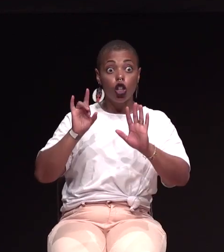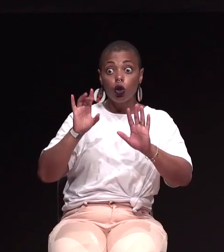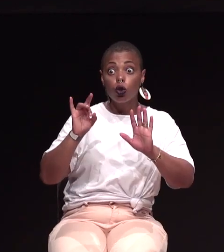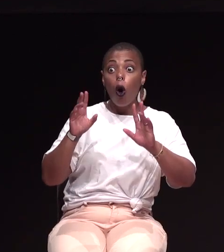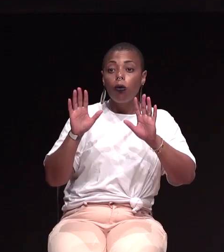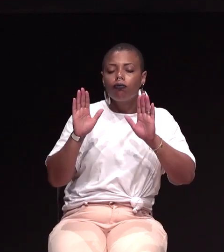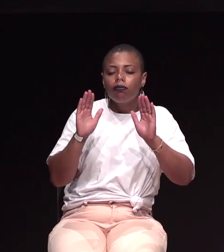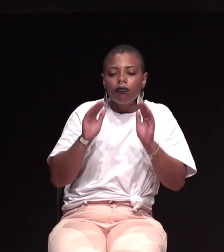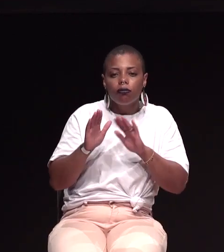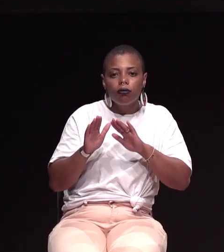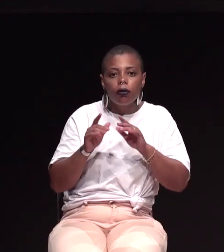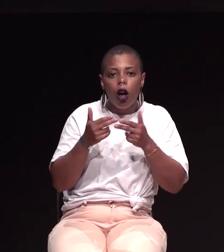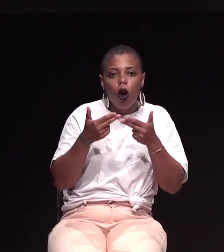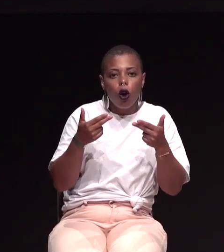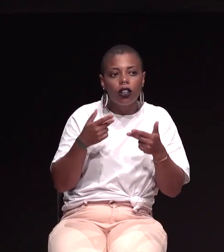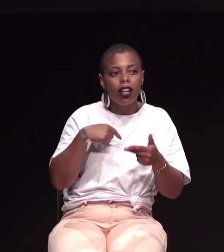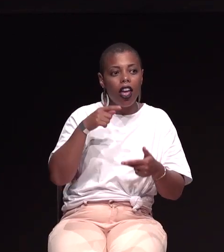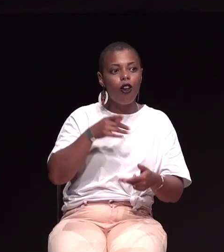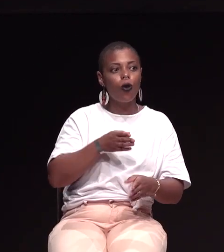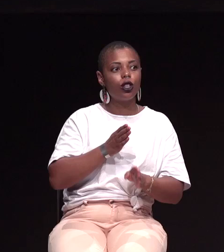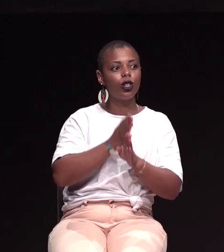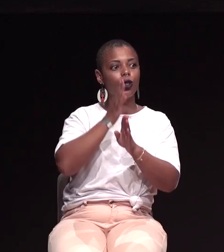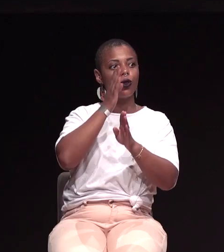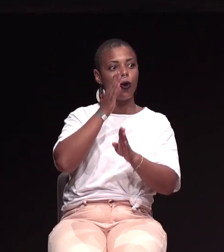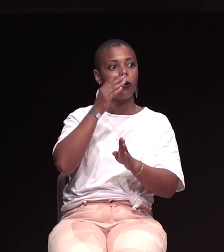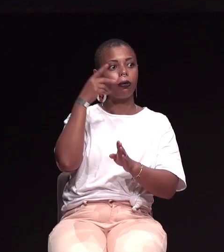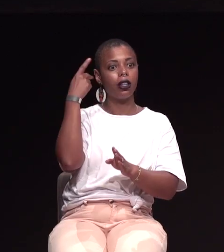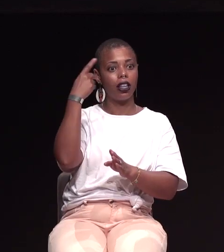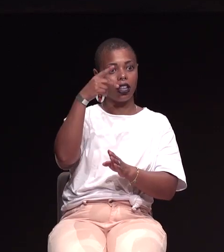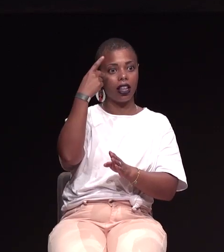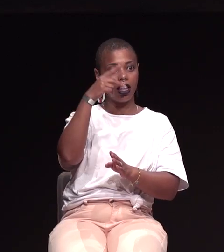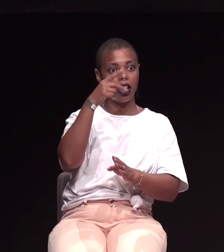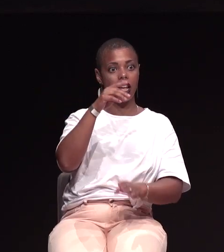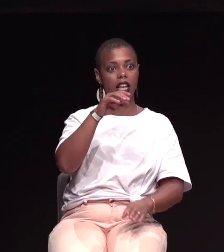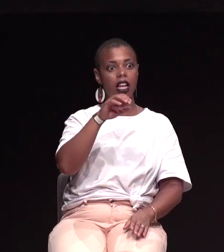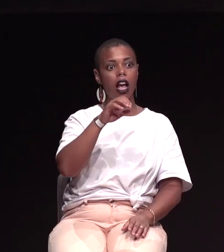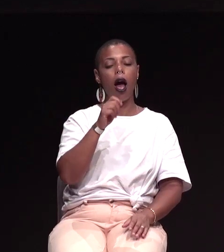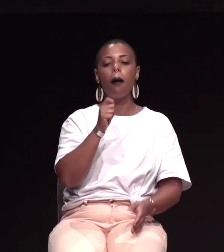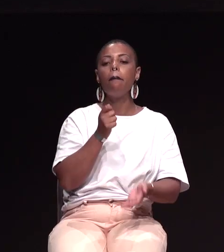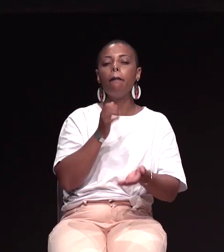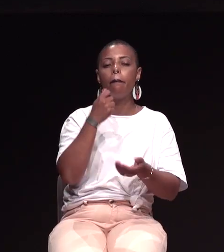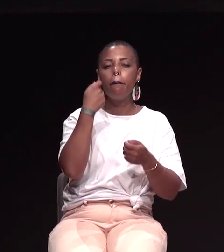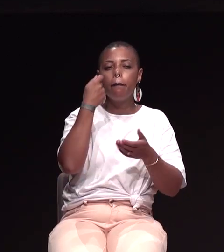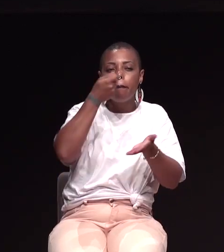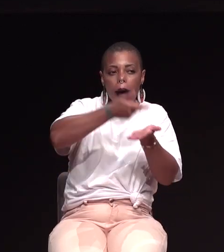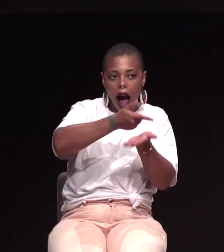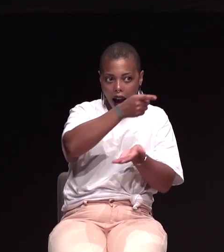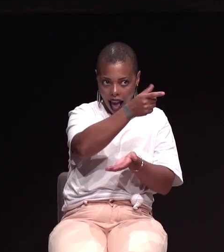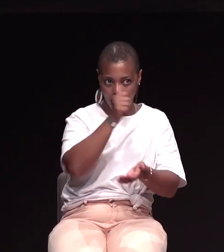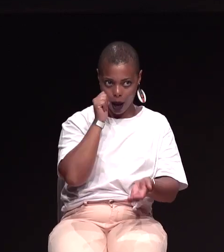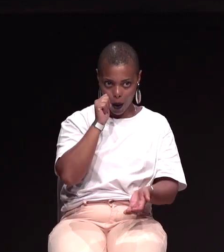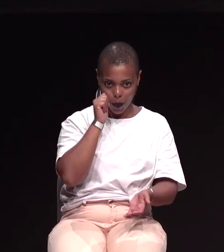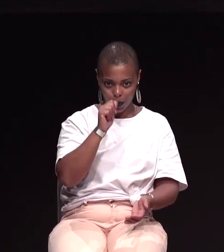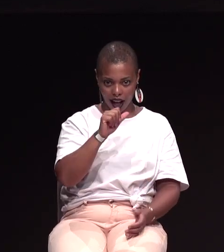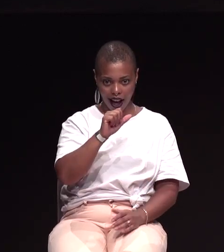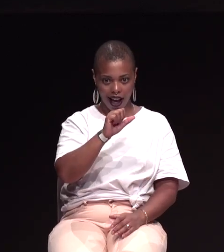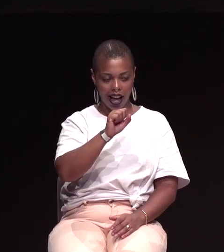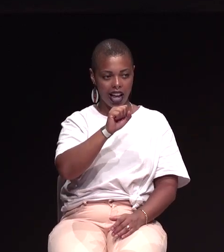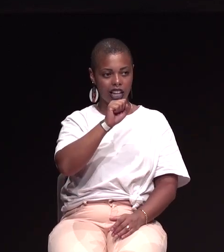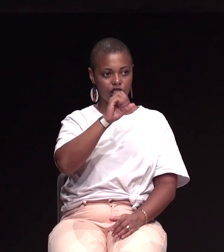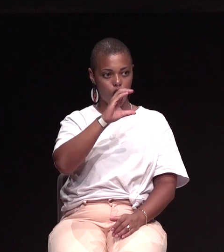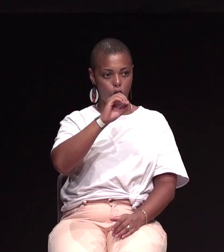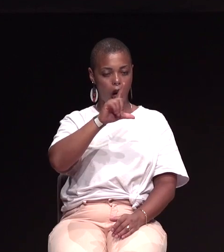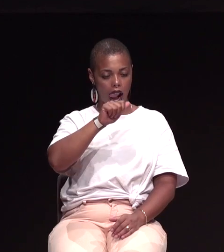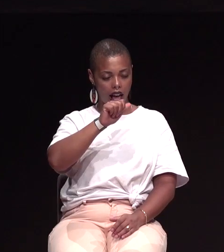da Scholastique é pequenininho. Então, vocês podem convidar a Scholastique para as coisas que o pessoal dá conta de